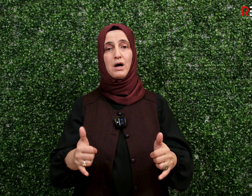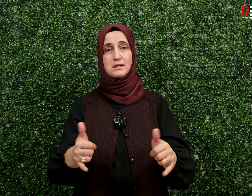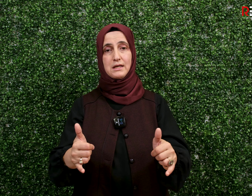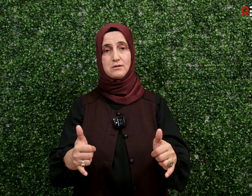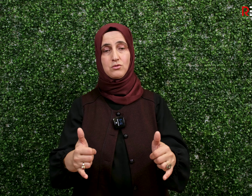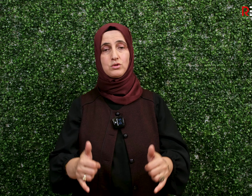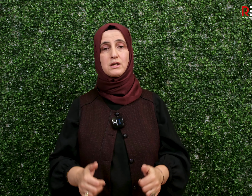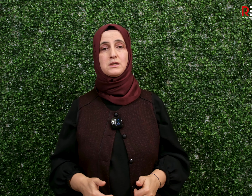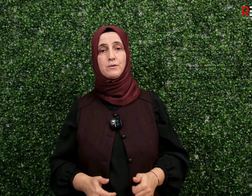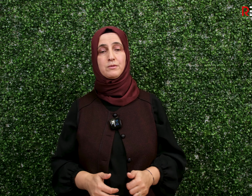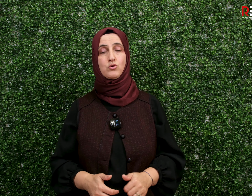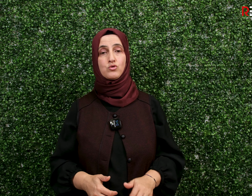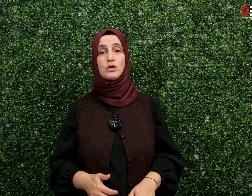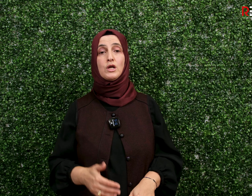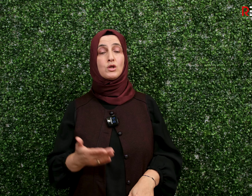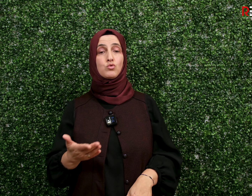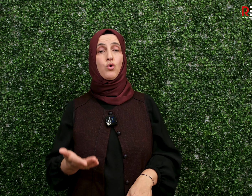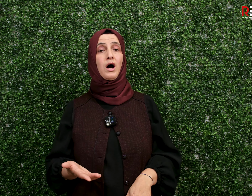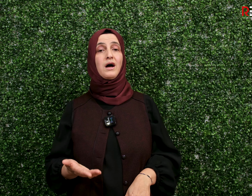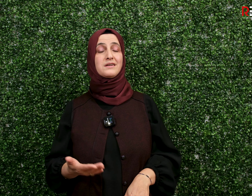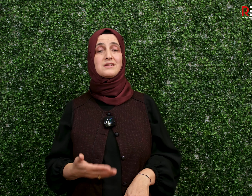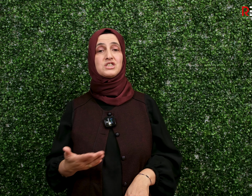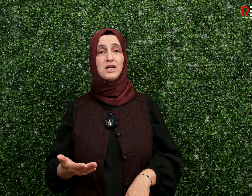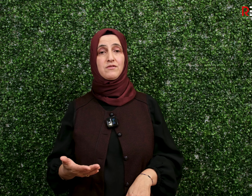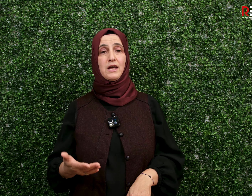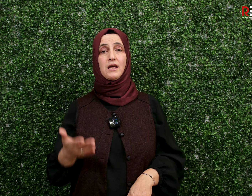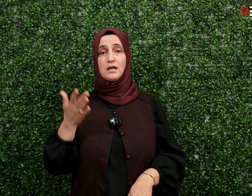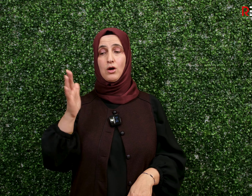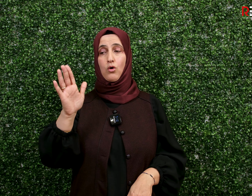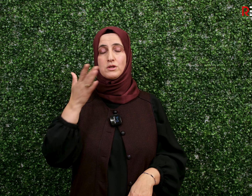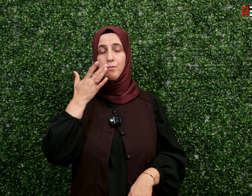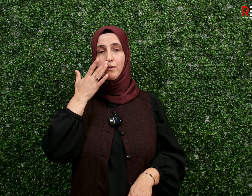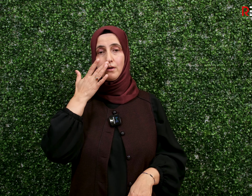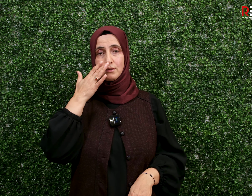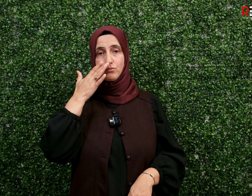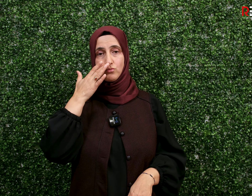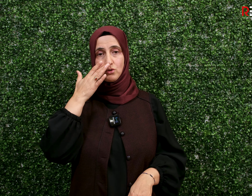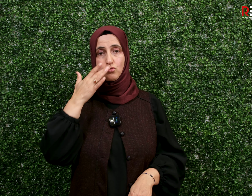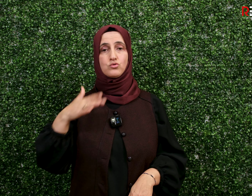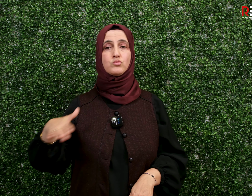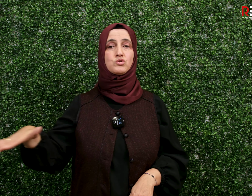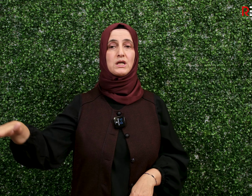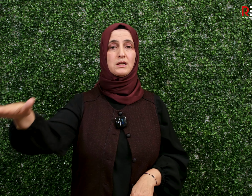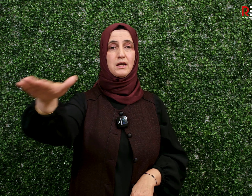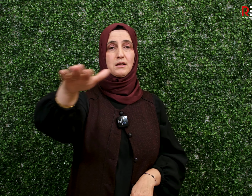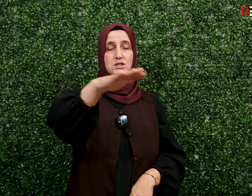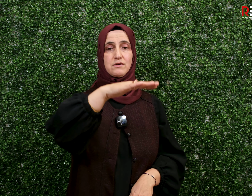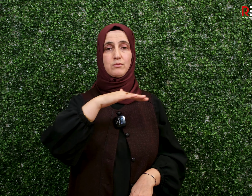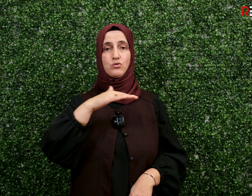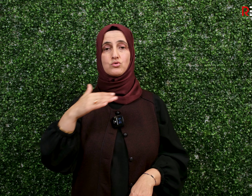Market olarak yapabiliyoruz. Doğa ya da çevre. Orta parmağımıza burnumuza dokunup şu şekilde çevirebiliyoruz.